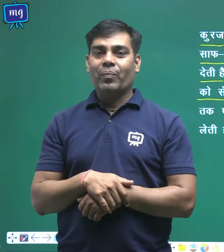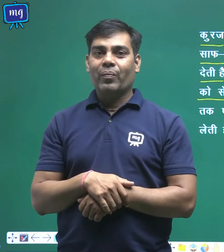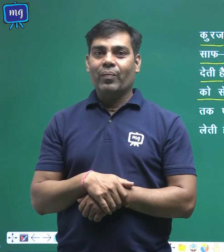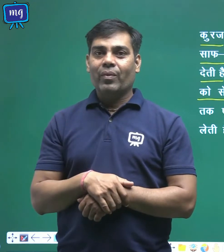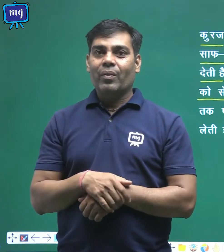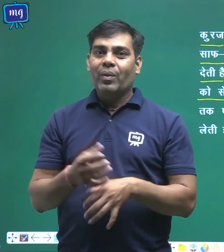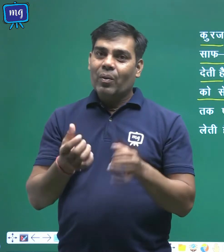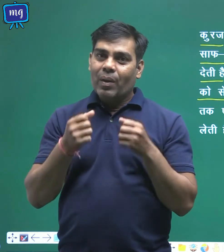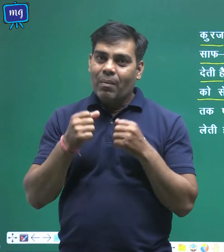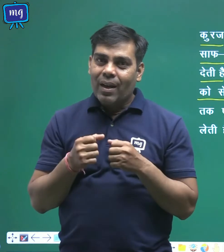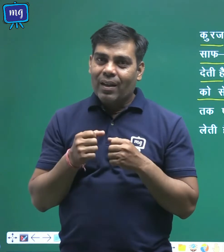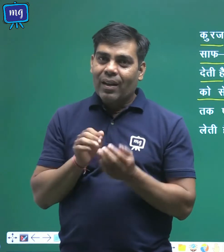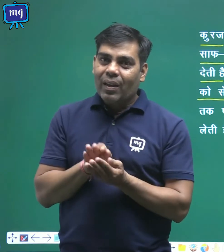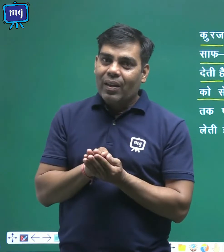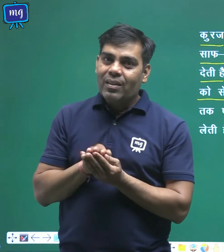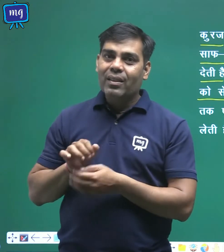सेती है।